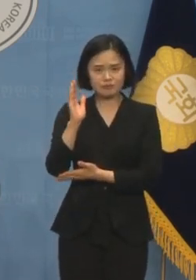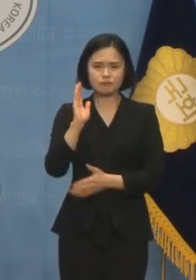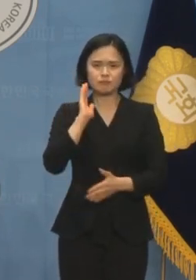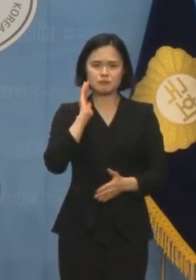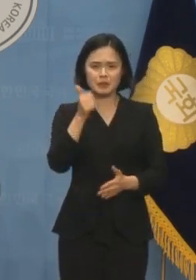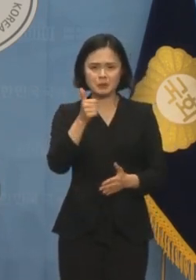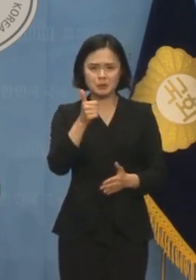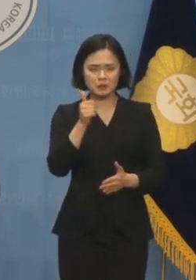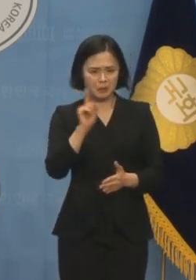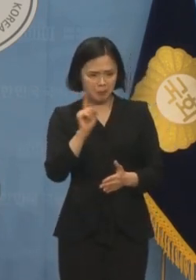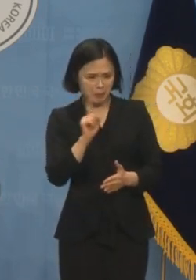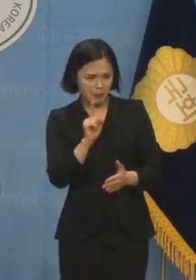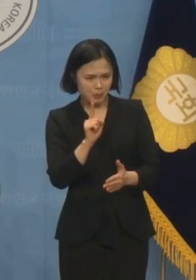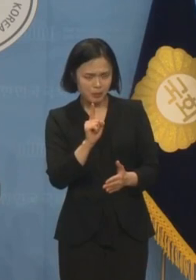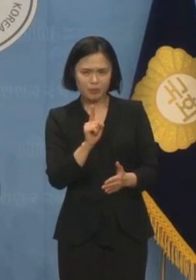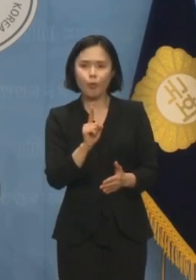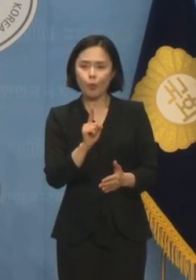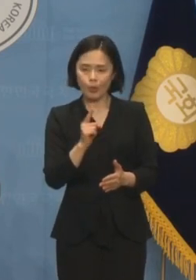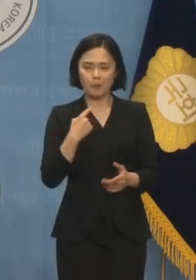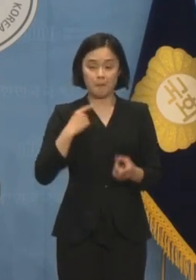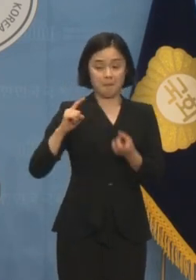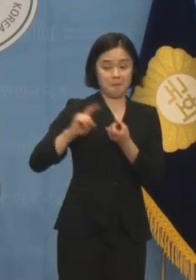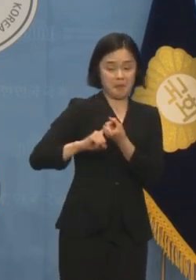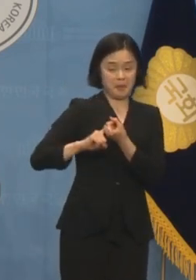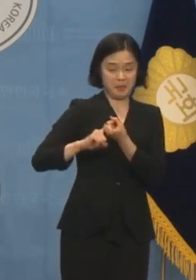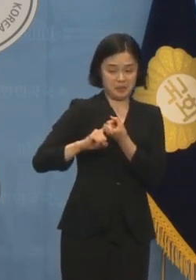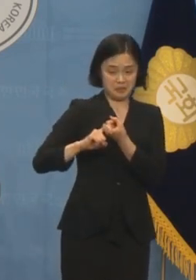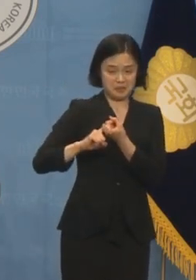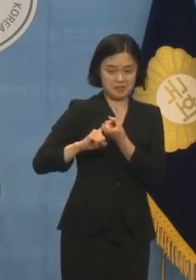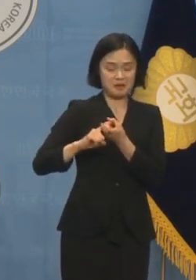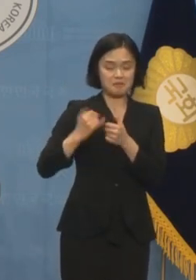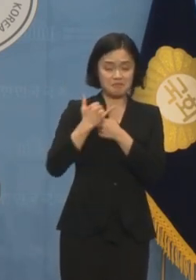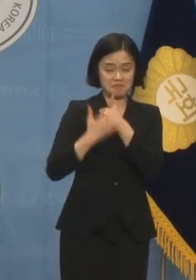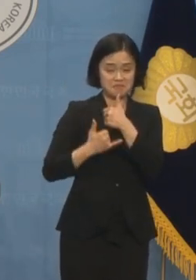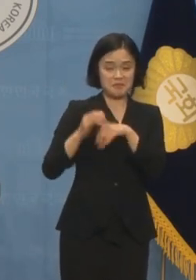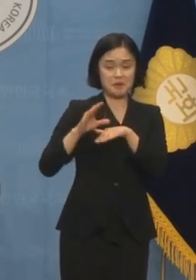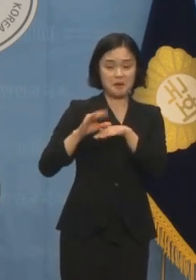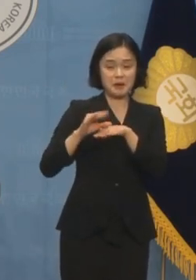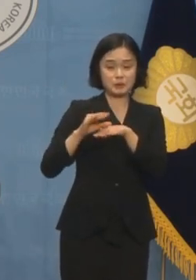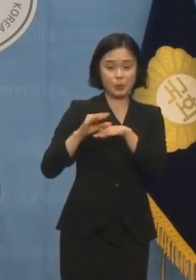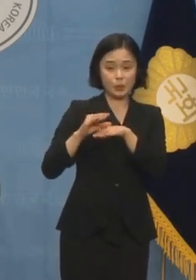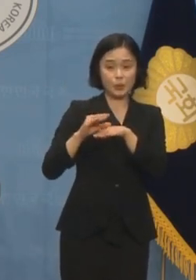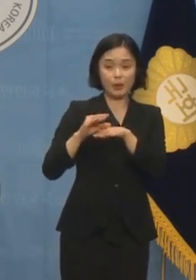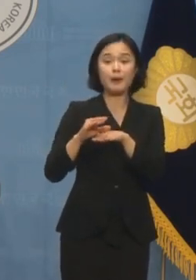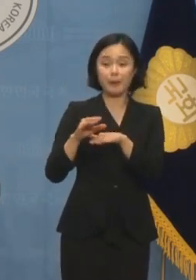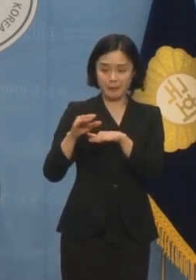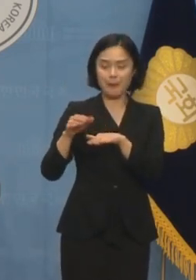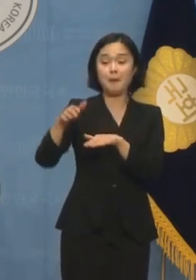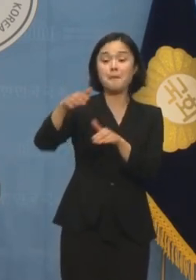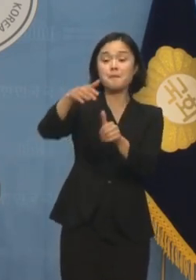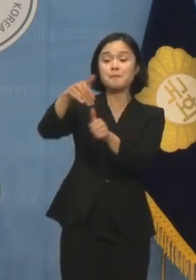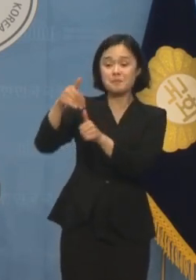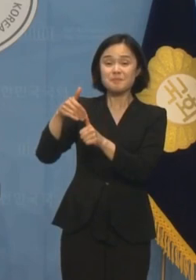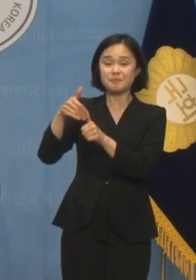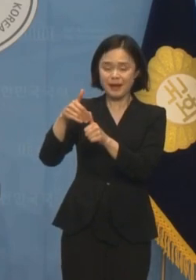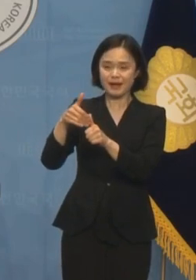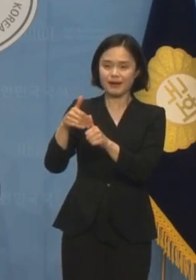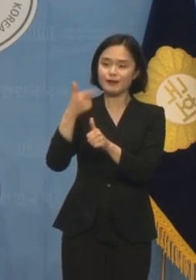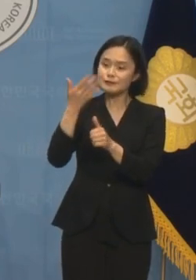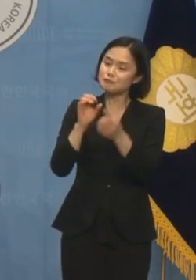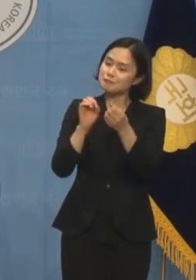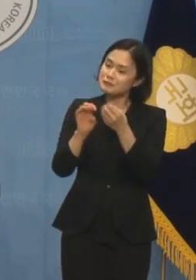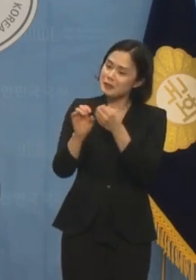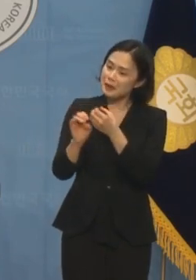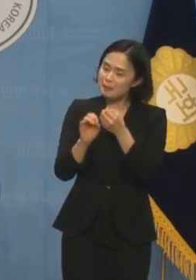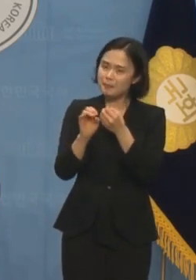취향을 존중하는 언론사를 콕 집어서 단독 회견을 했죠. 그게 훨씬 편하기는 할 겁니다.